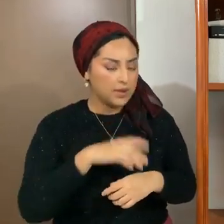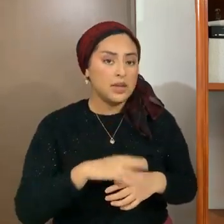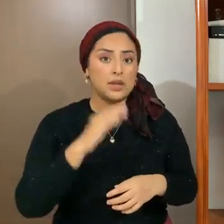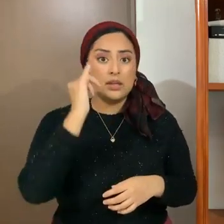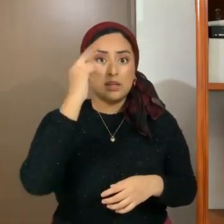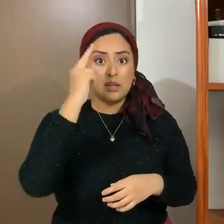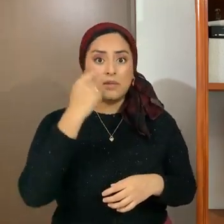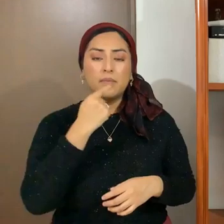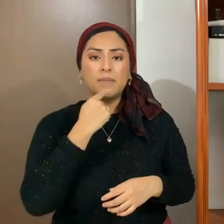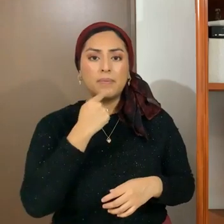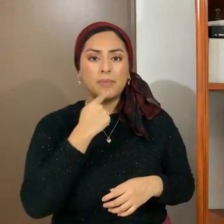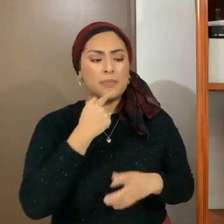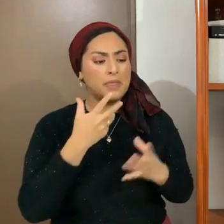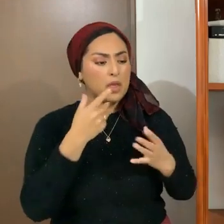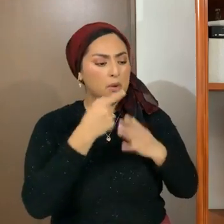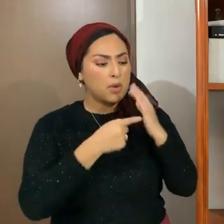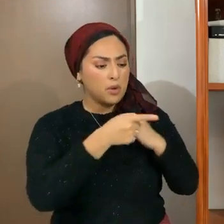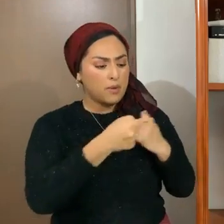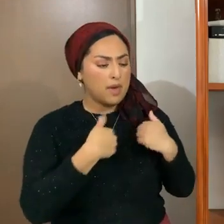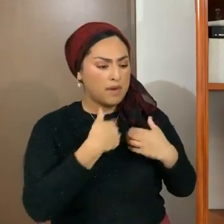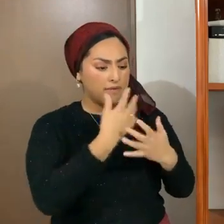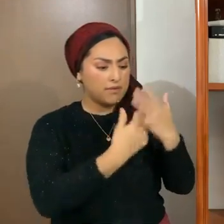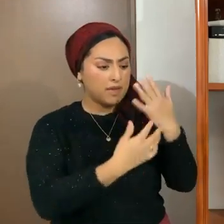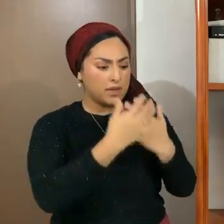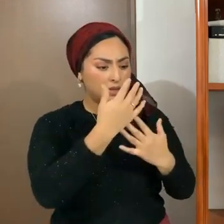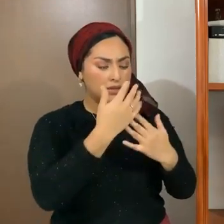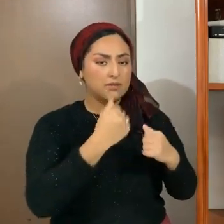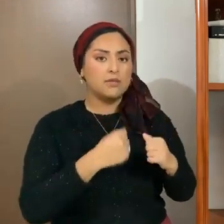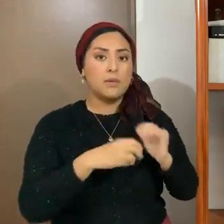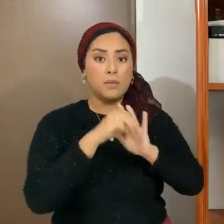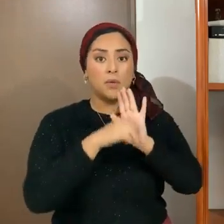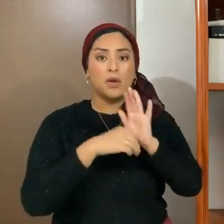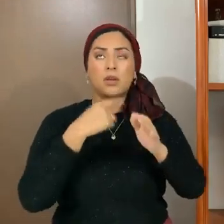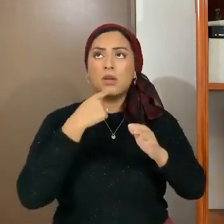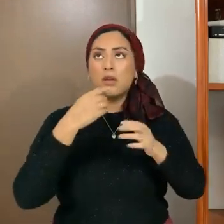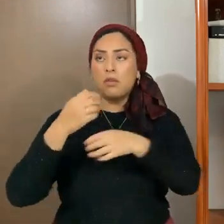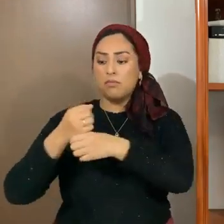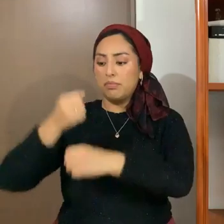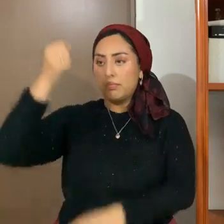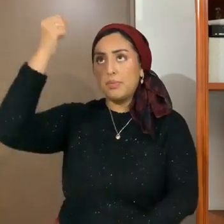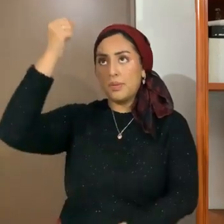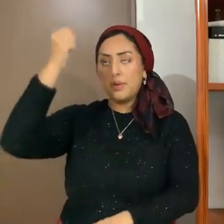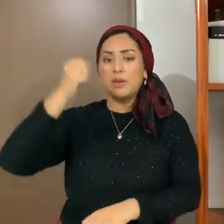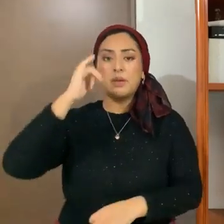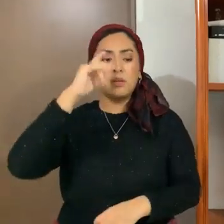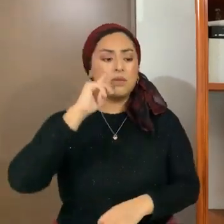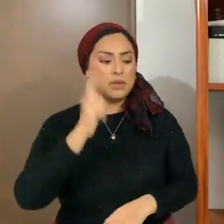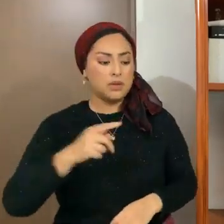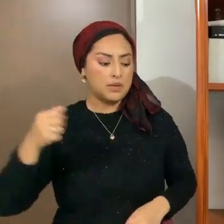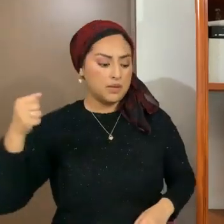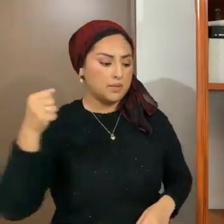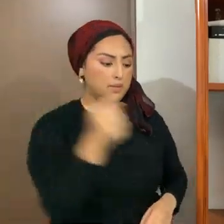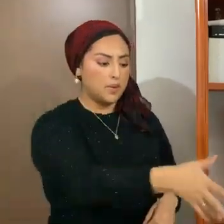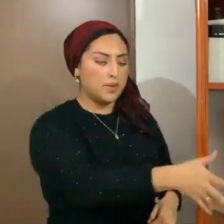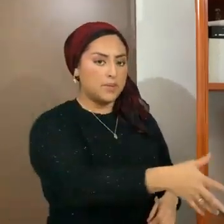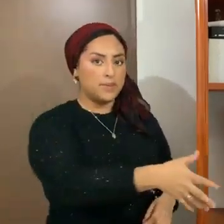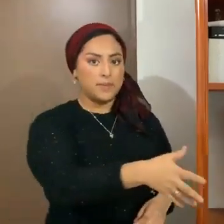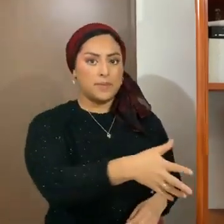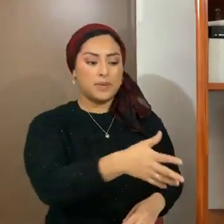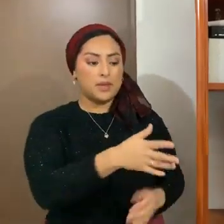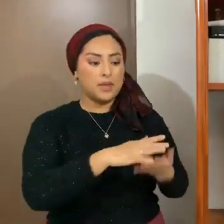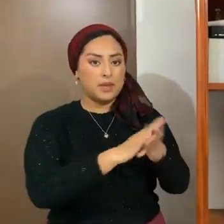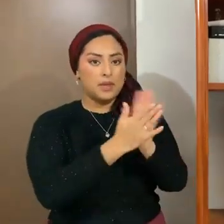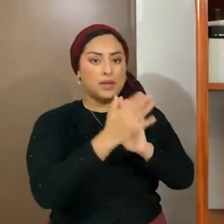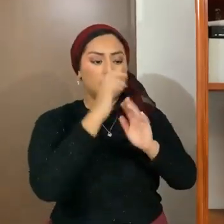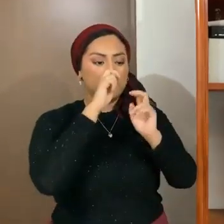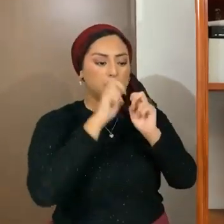Y Yahweh dijo: ¿qué es eso que tienes en tu mano? Y respondió: una vara. Y le dijo: échala en tierra, y él la echó en tierra,